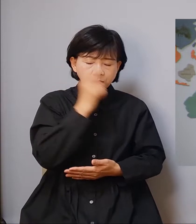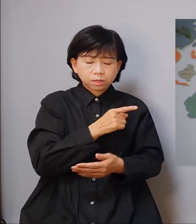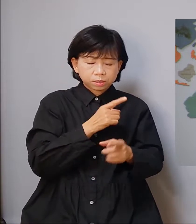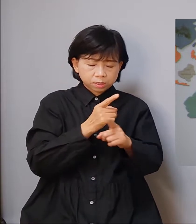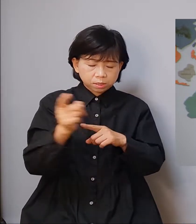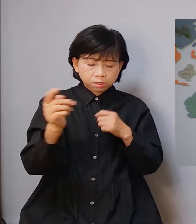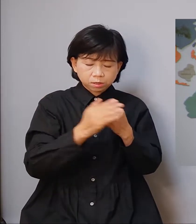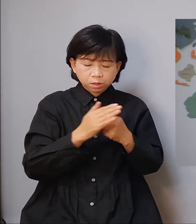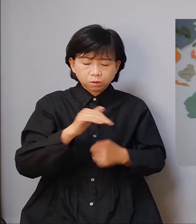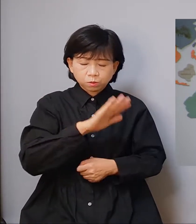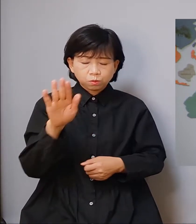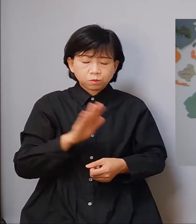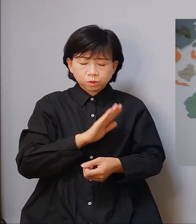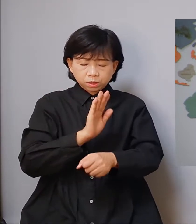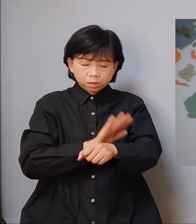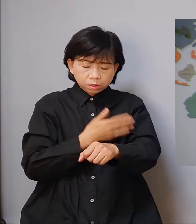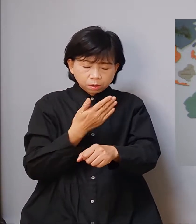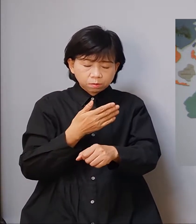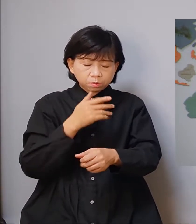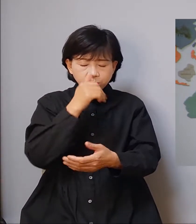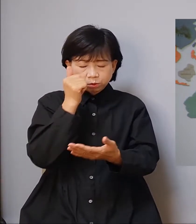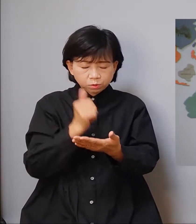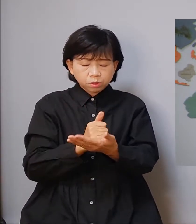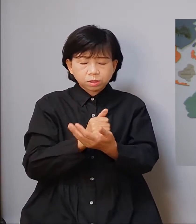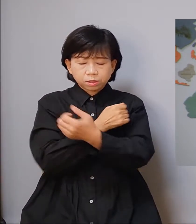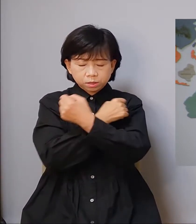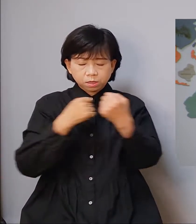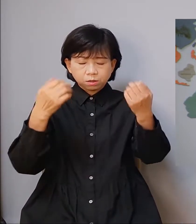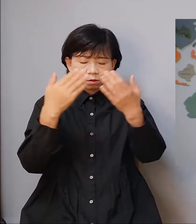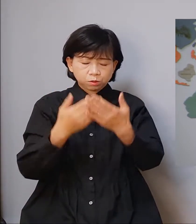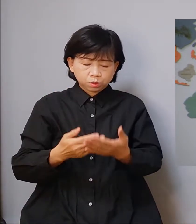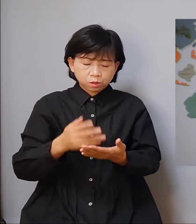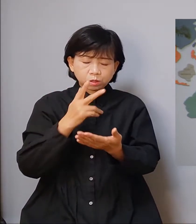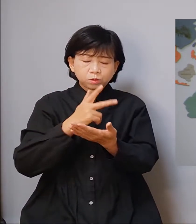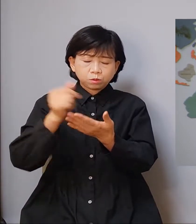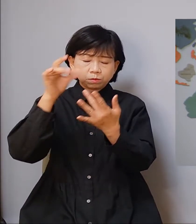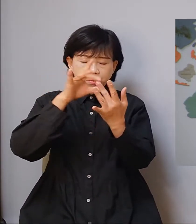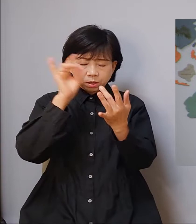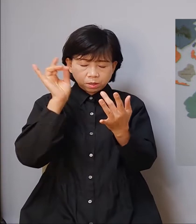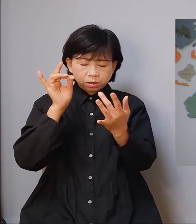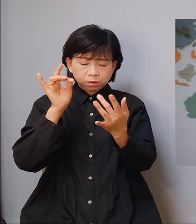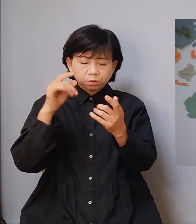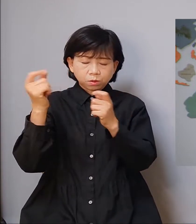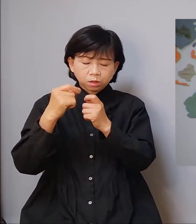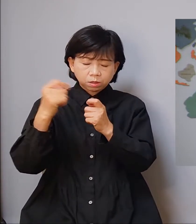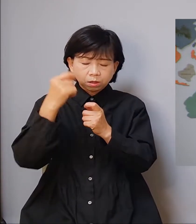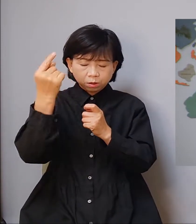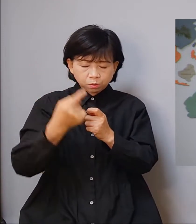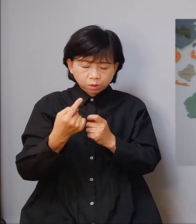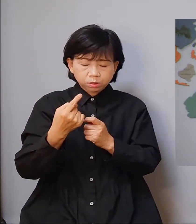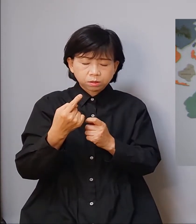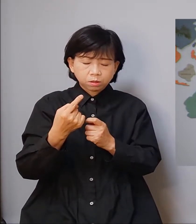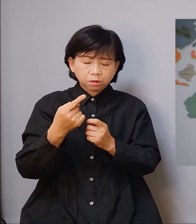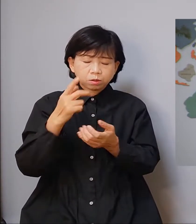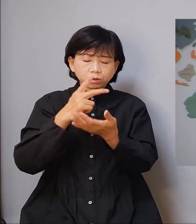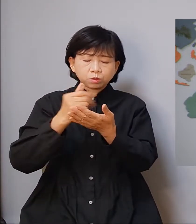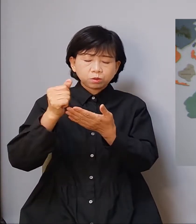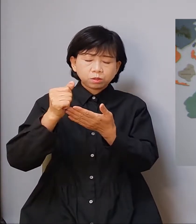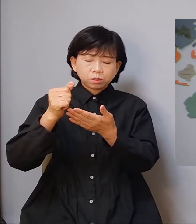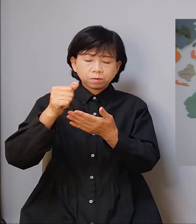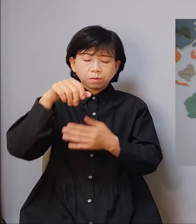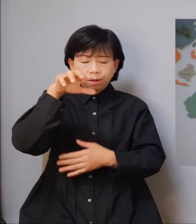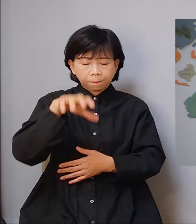주께서 사하시리이다. 주께서 택하시고 가까이 오게 하사 주의 뜰에 살게 하신 사람은